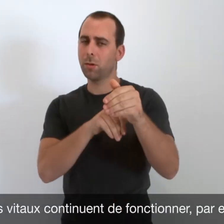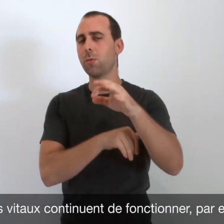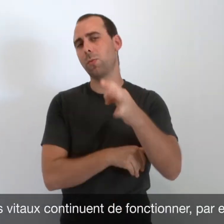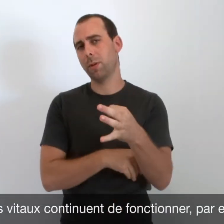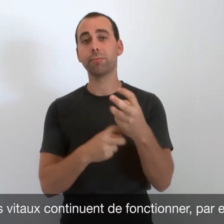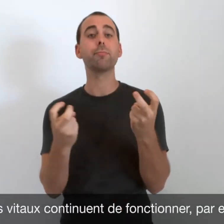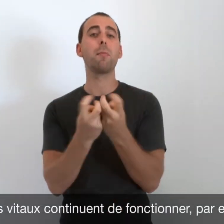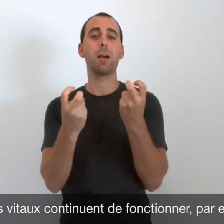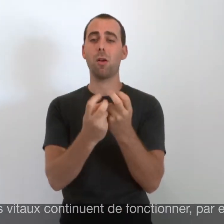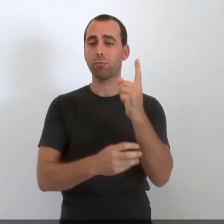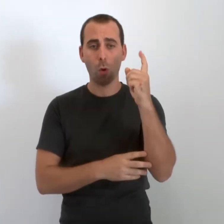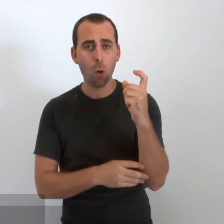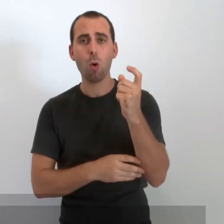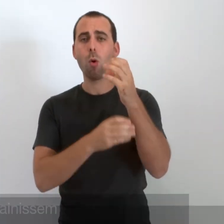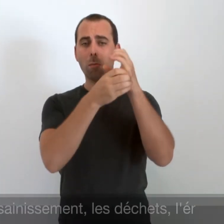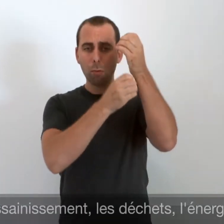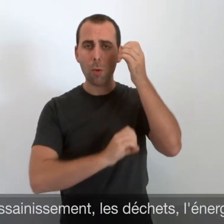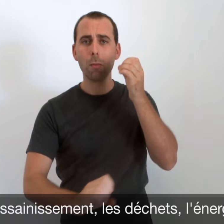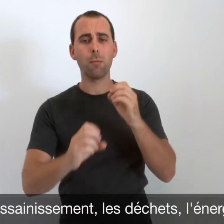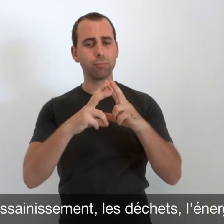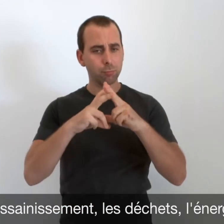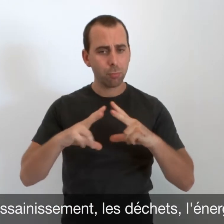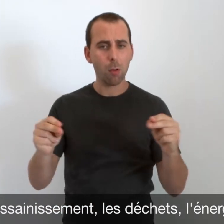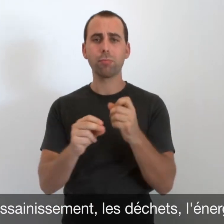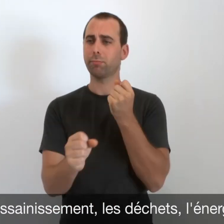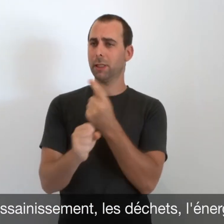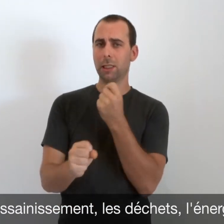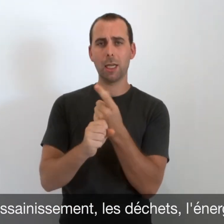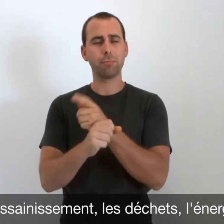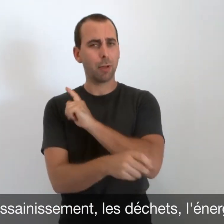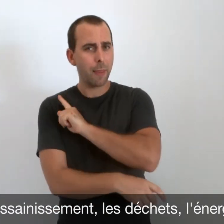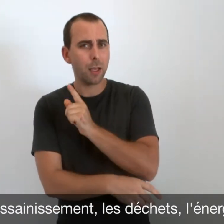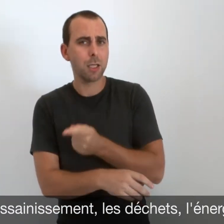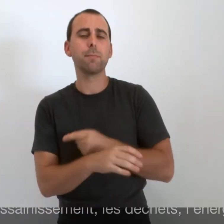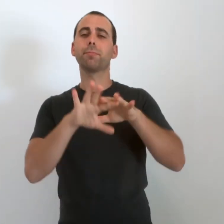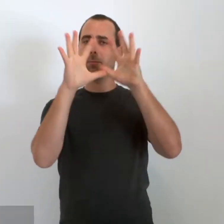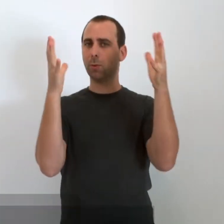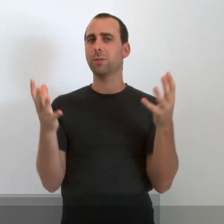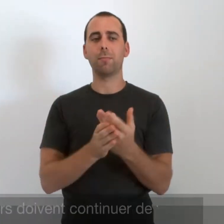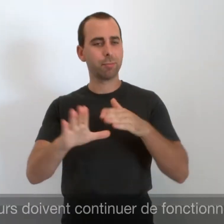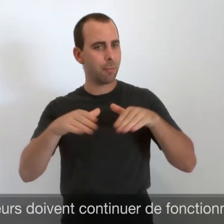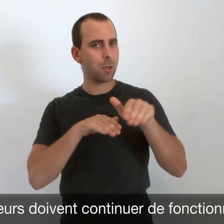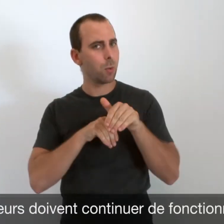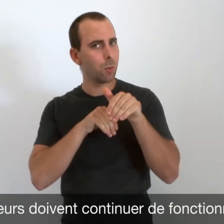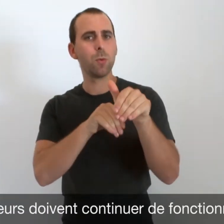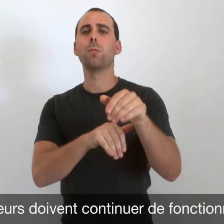fonctionner. Par exemple, l'eau, l'assainissement, les déchets, l'énergie, ces secteurs doivent continuer de fonctionner.